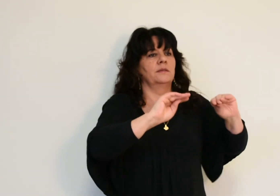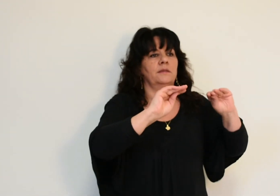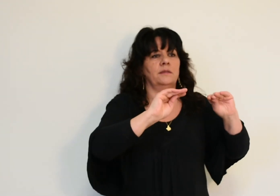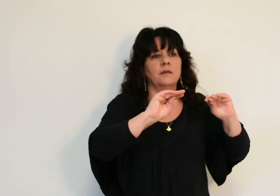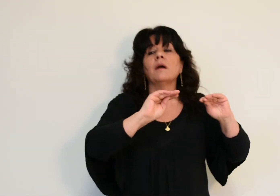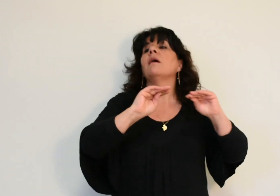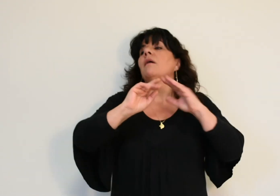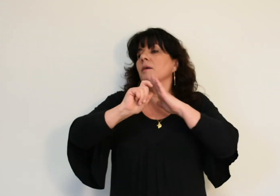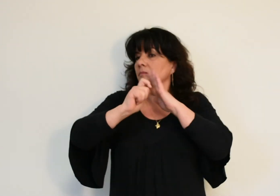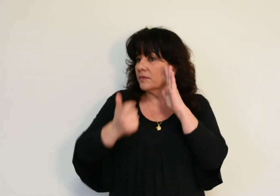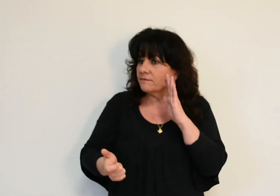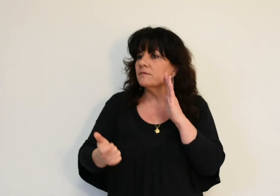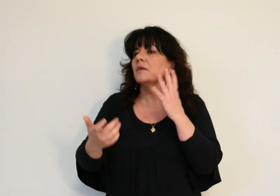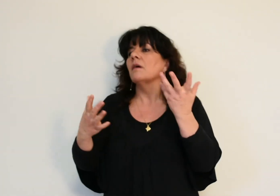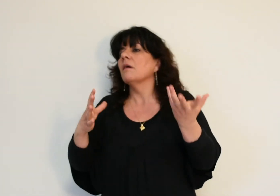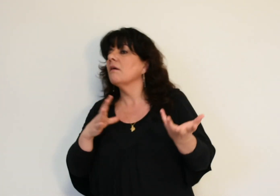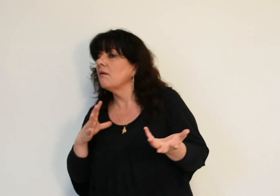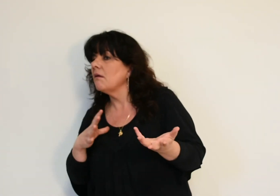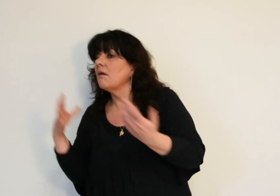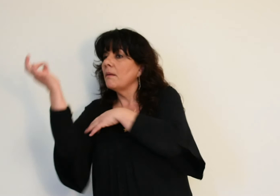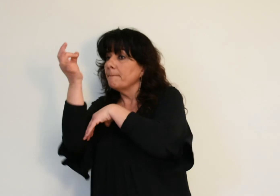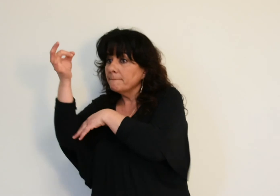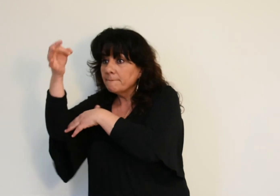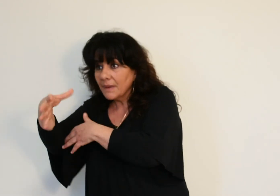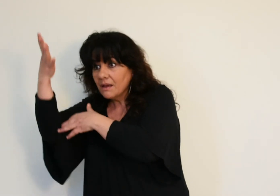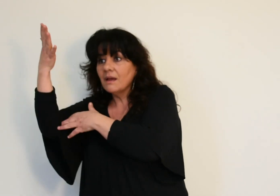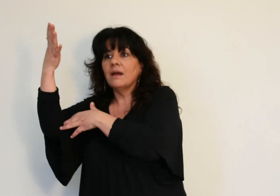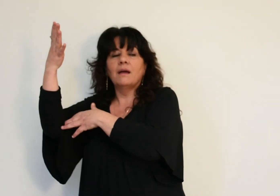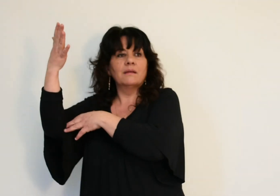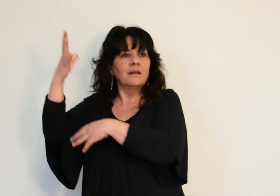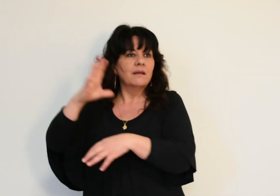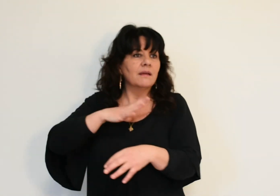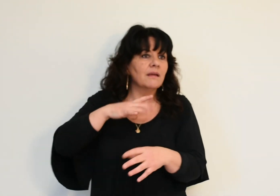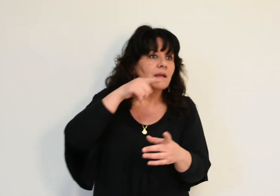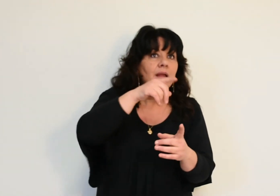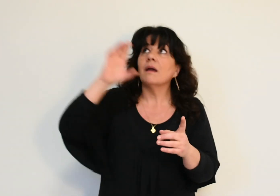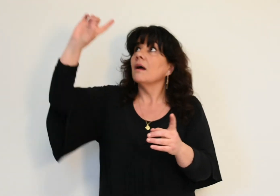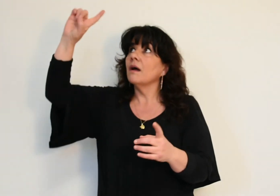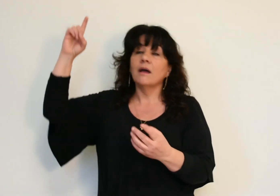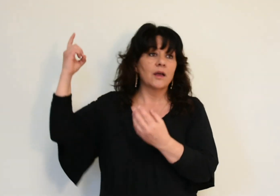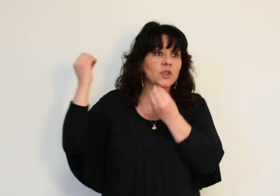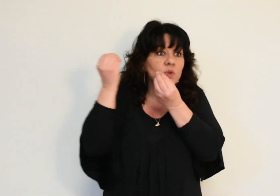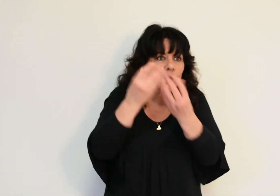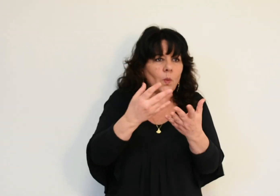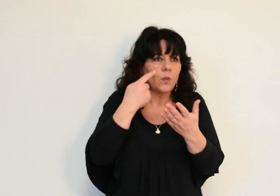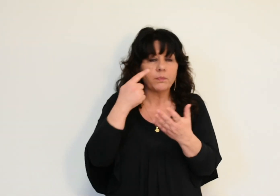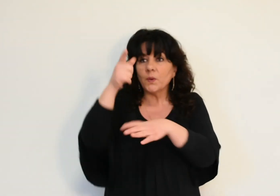Ensuite, il y a les miracles, puis les dons de guérison,